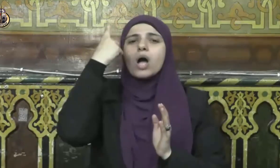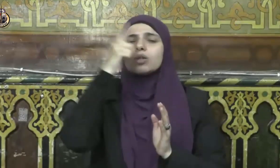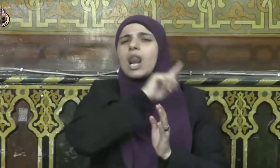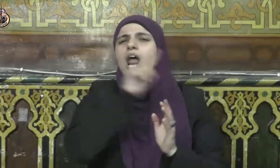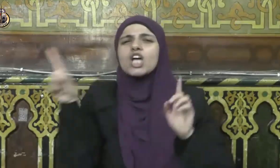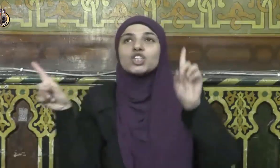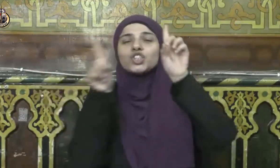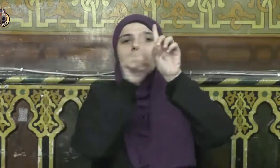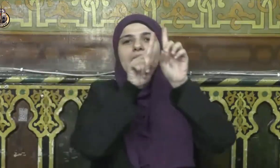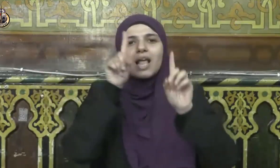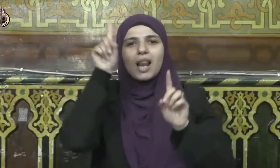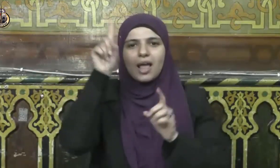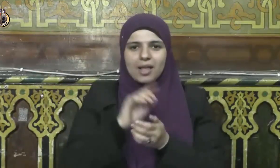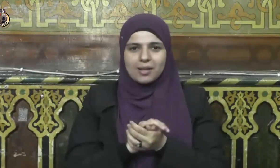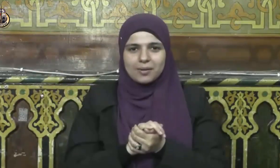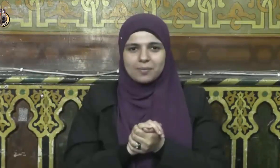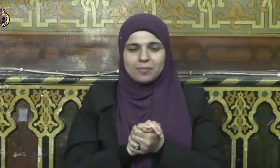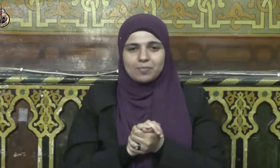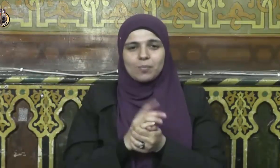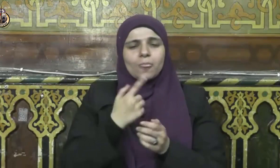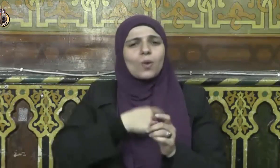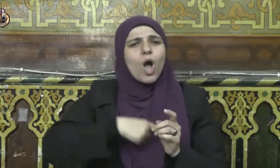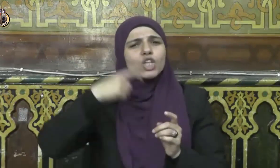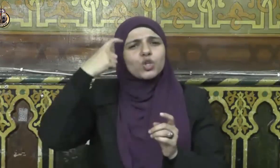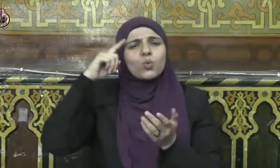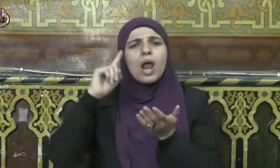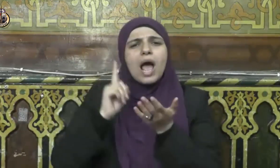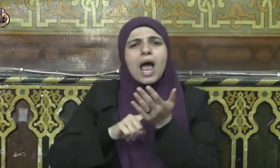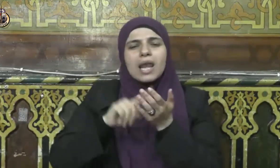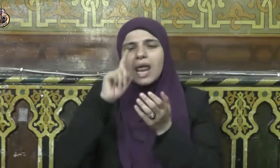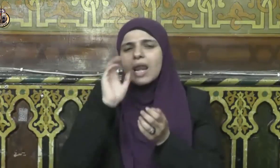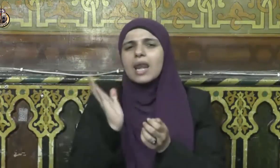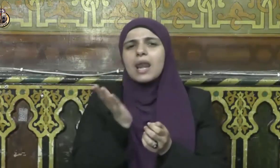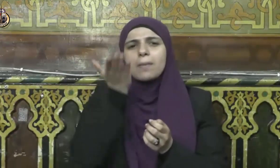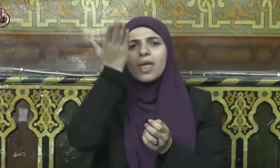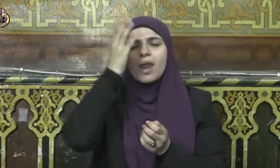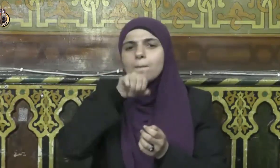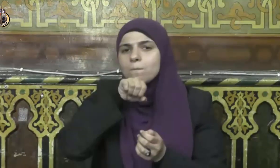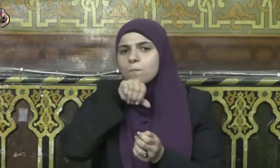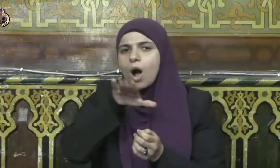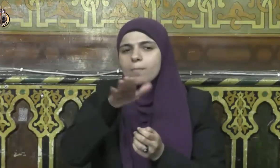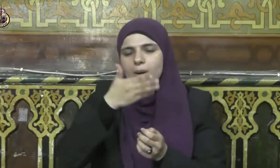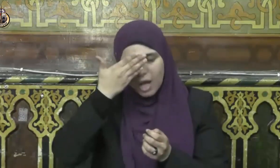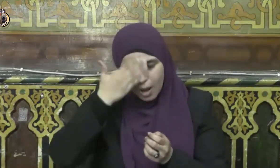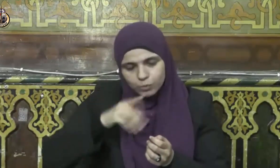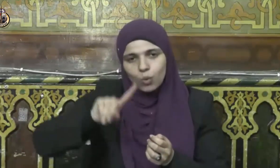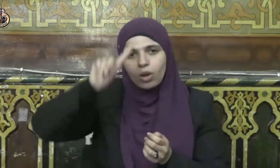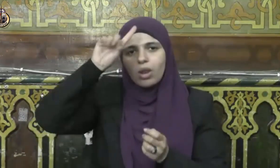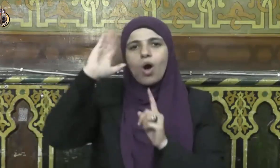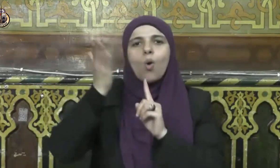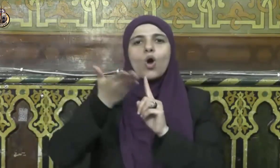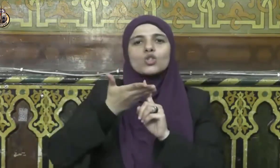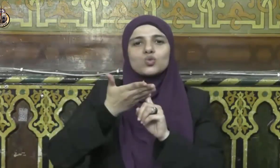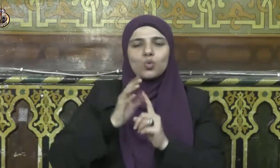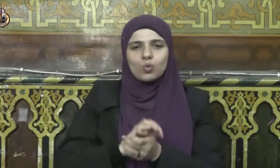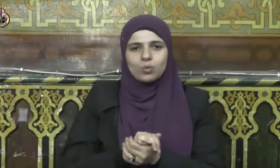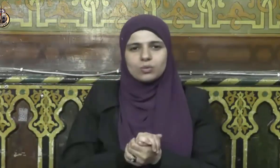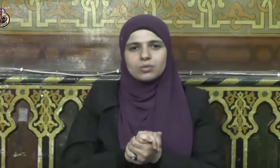الله وحده لا شريك له، وأشهد أن سيدنا ونبينا محمدًا عبده